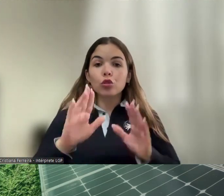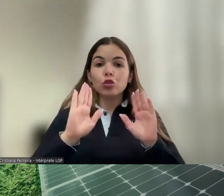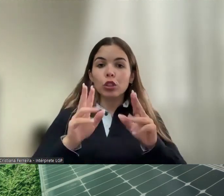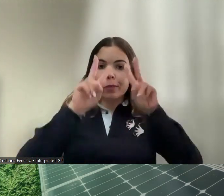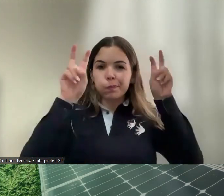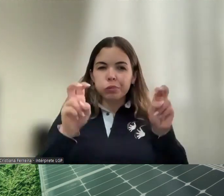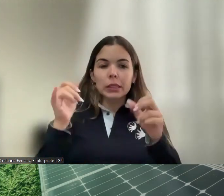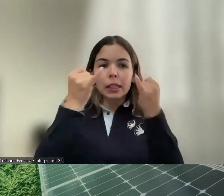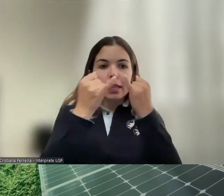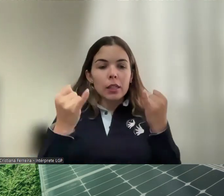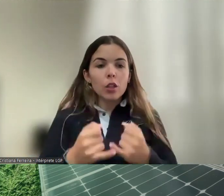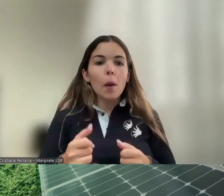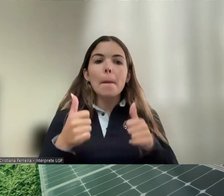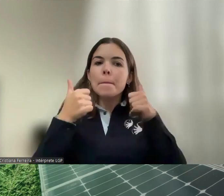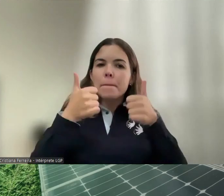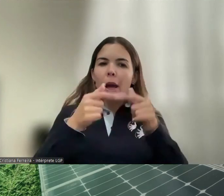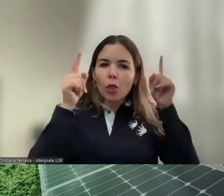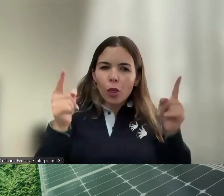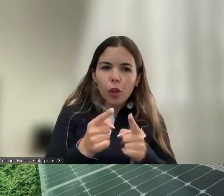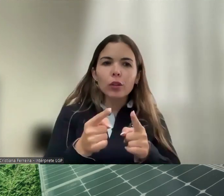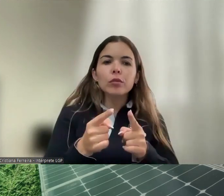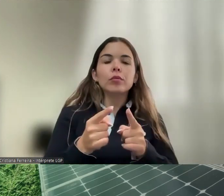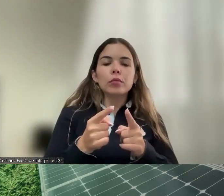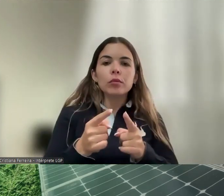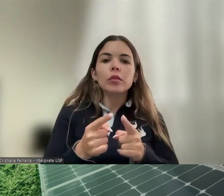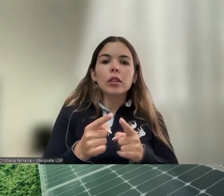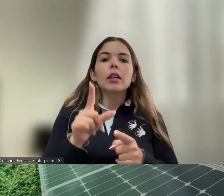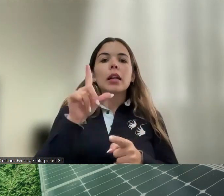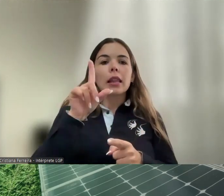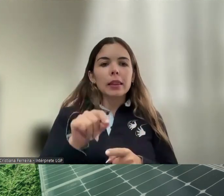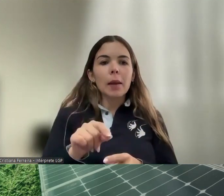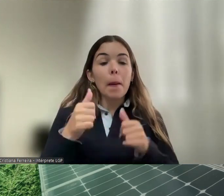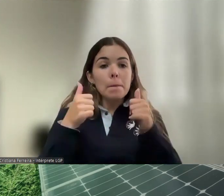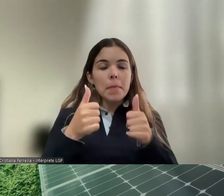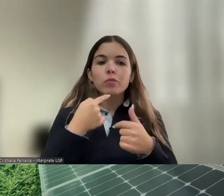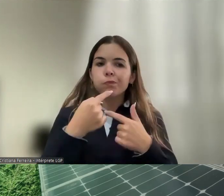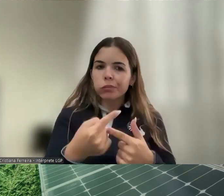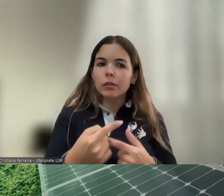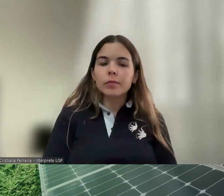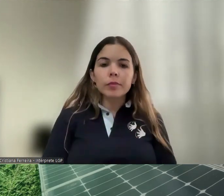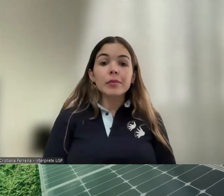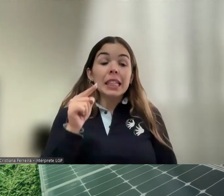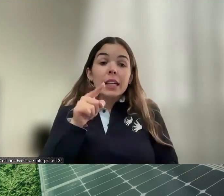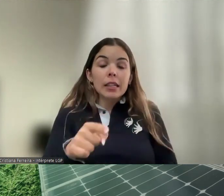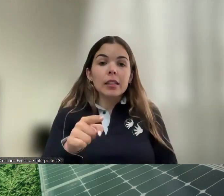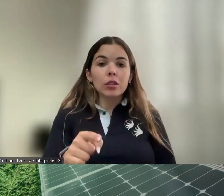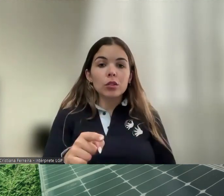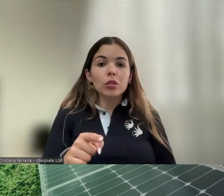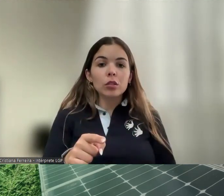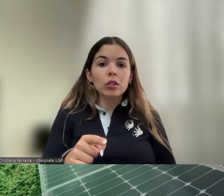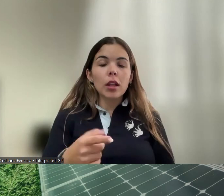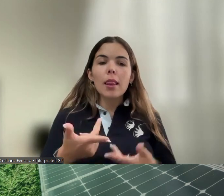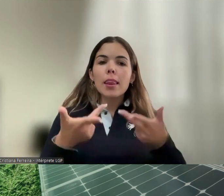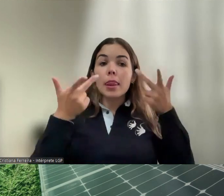muito bem sintético e bem colocado, portanto, isso liberta-me aqui